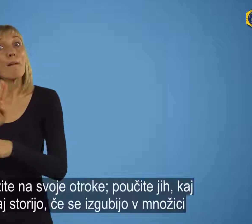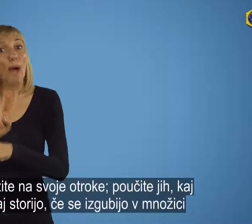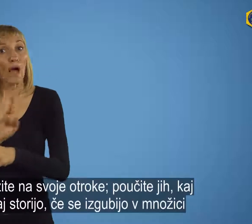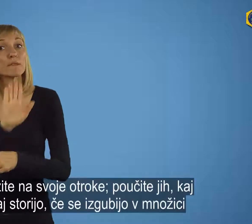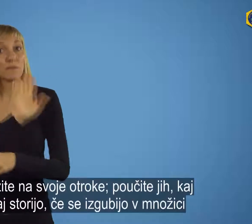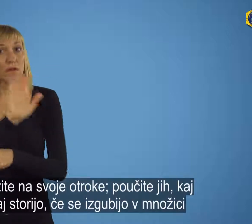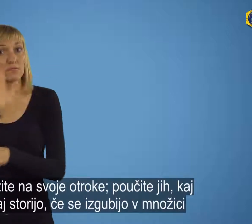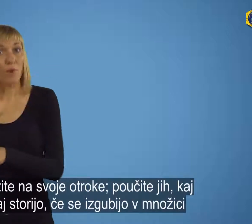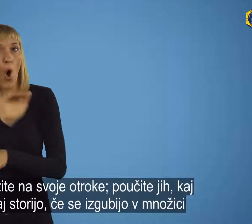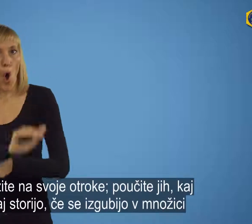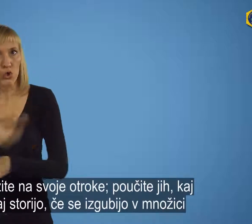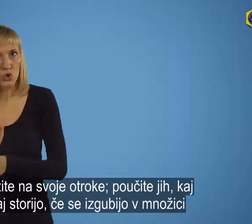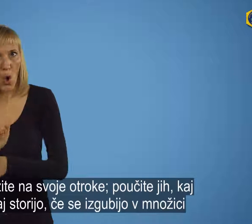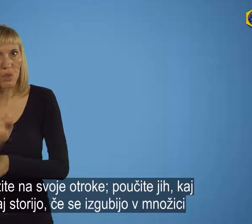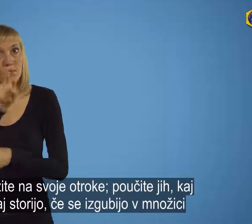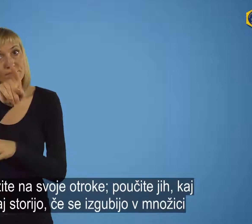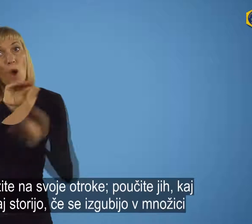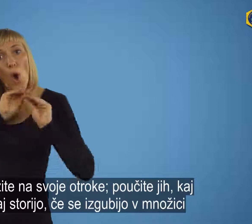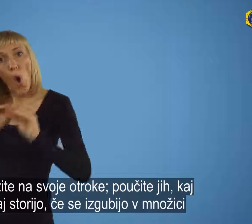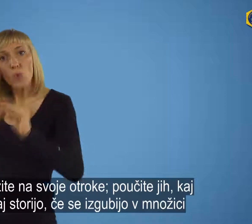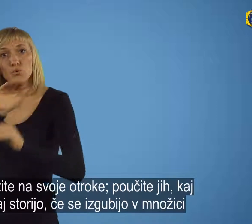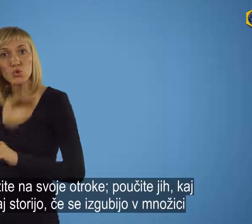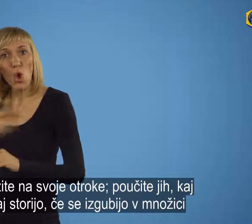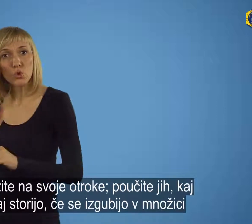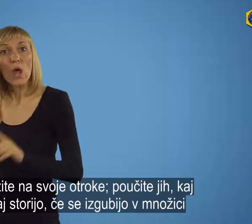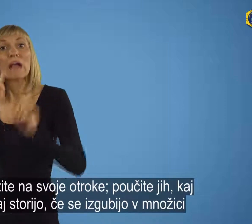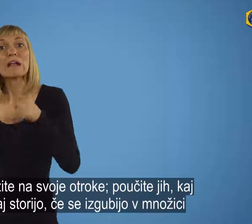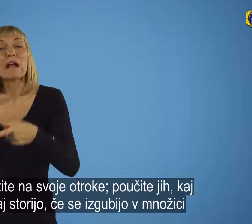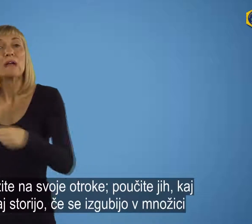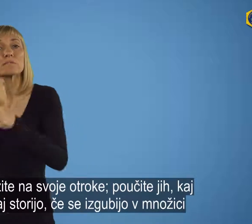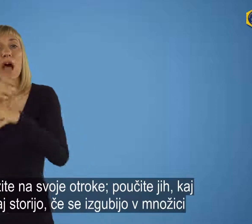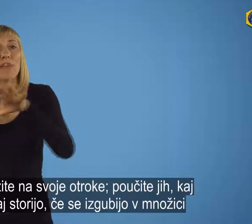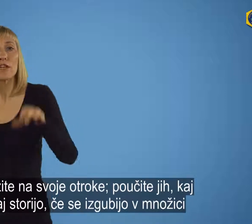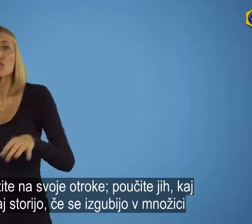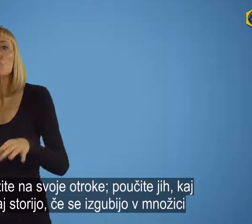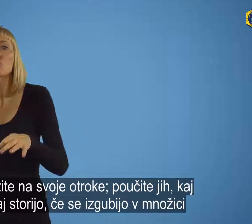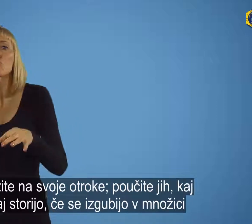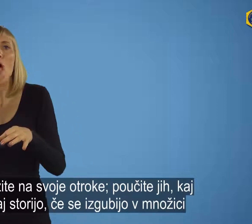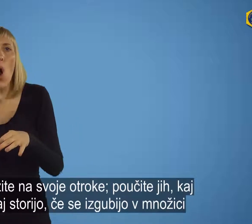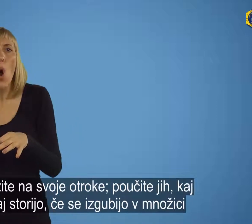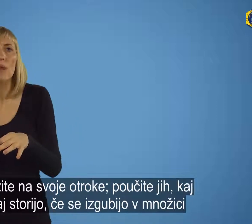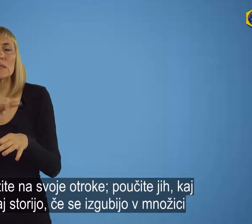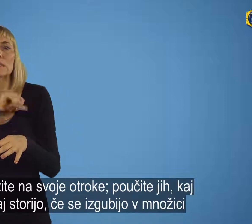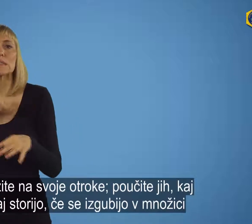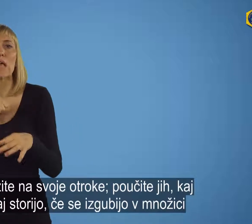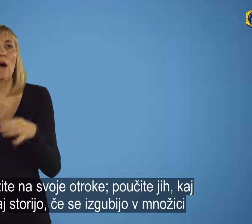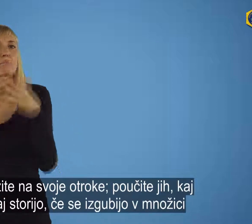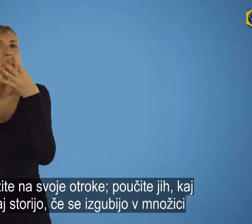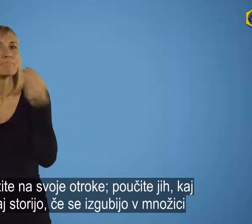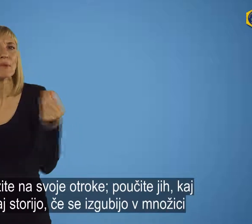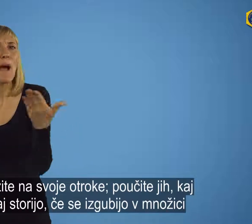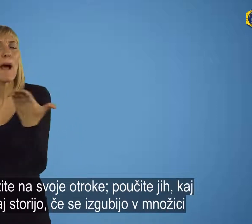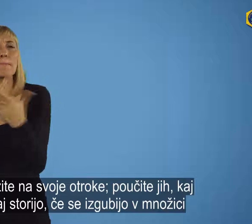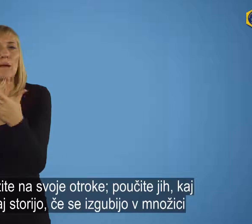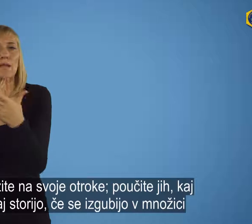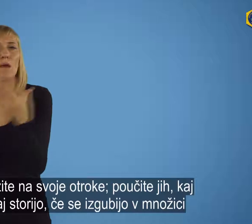Pazite na svoje otroke, poučite jih, kaj naj storijo, če se izgubijo v množici. Naj se obrnejo na